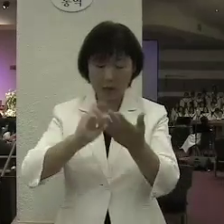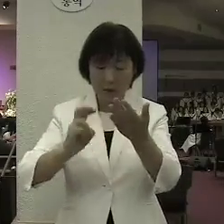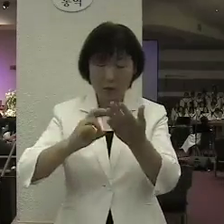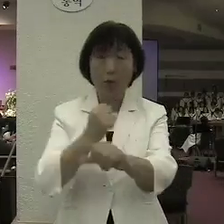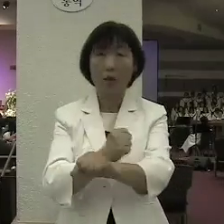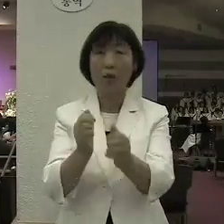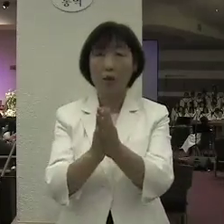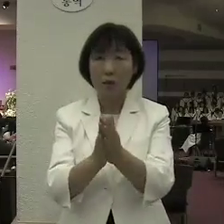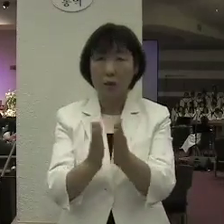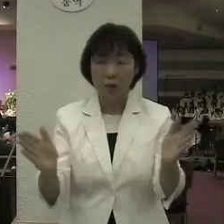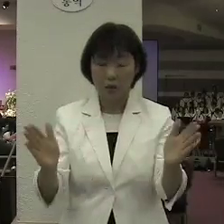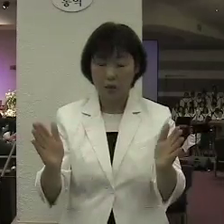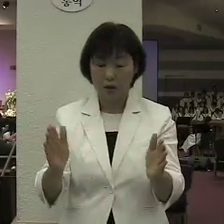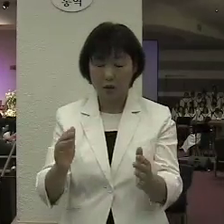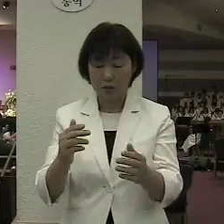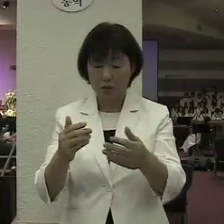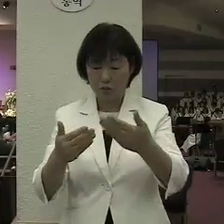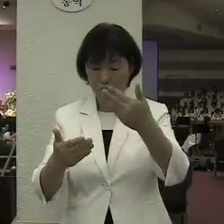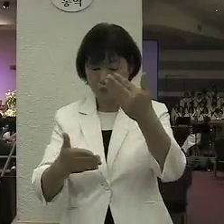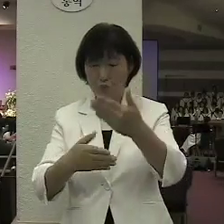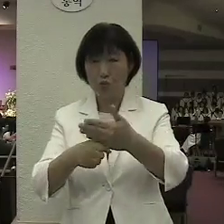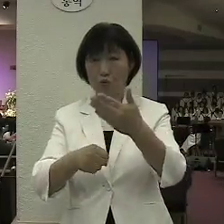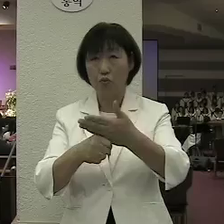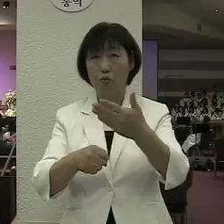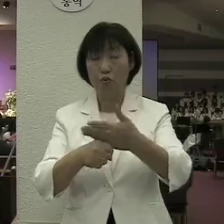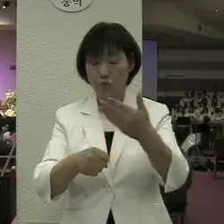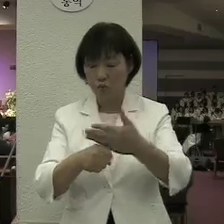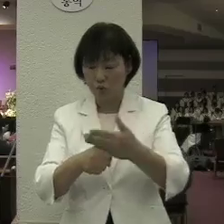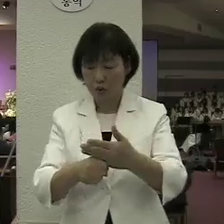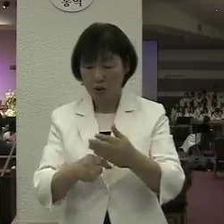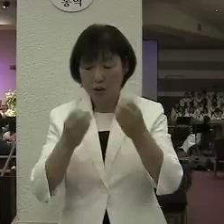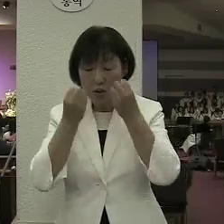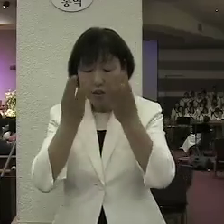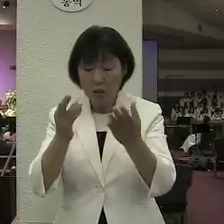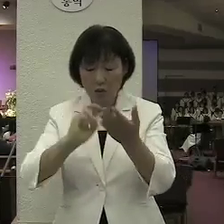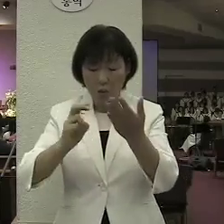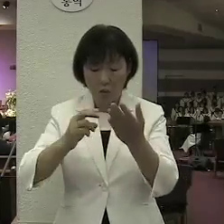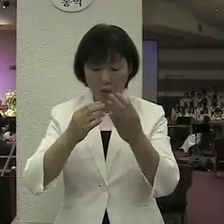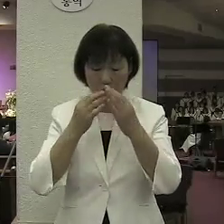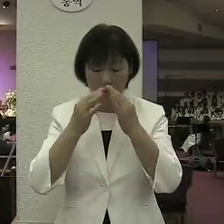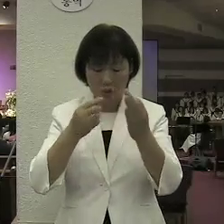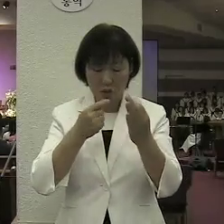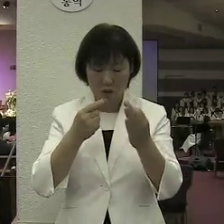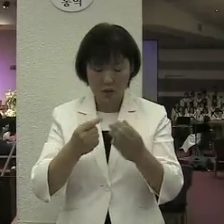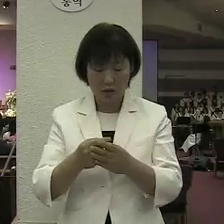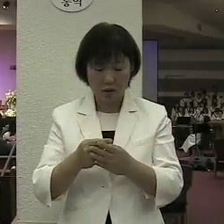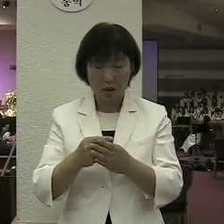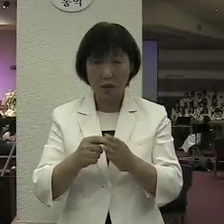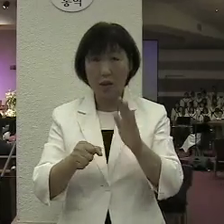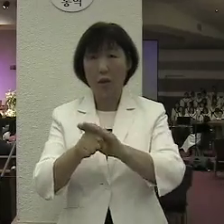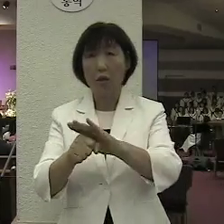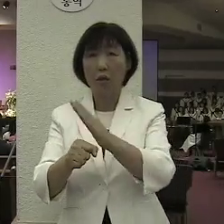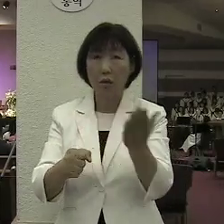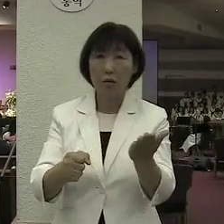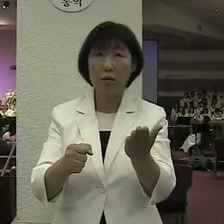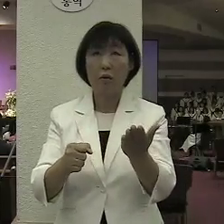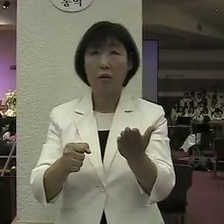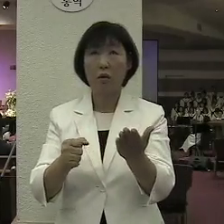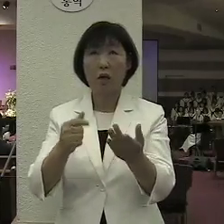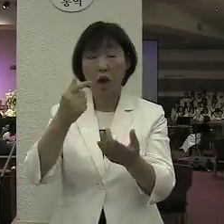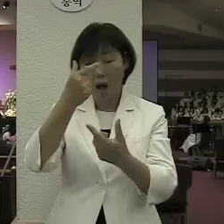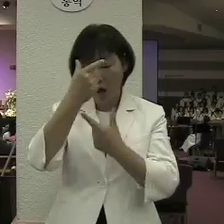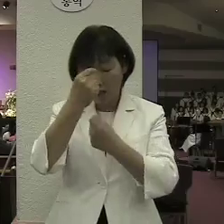것뿐만이 아니고 죽으신 지 사흘 만에 부활하셨기 때문에, 어둠 권세를 이기셨기 때문에, 사망 권세를 이기셨기